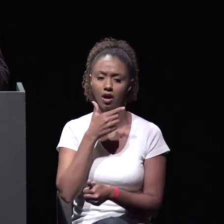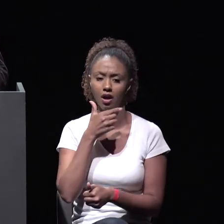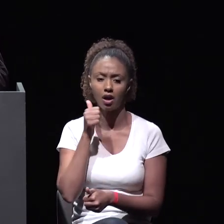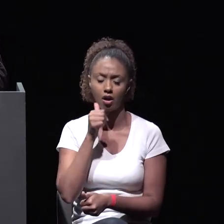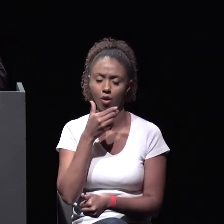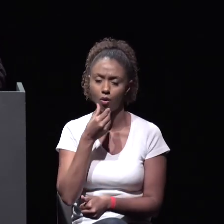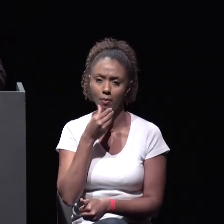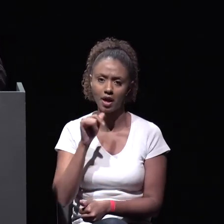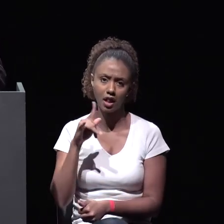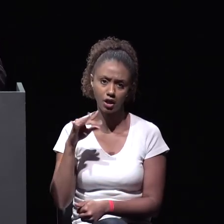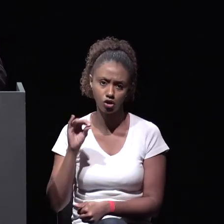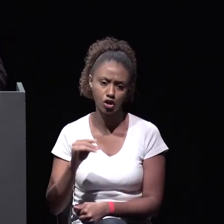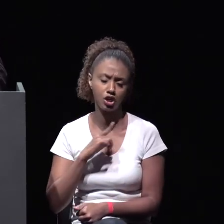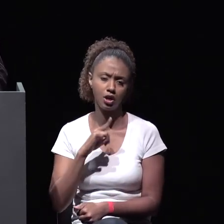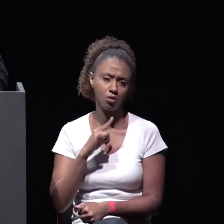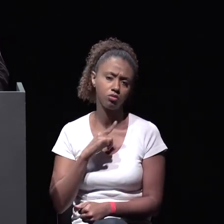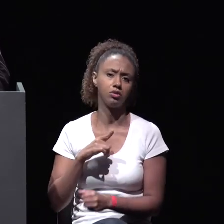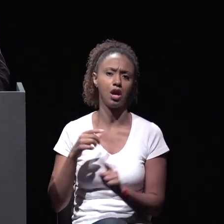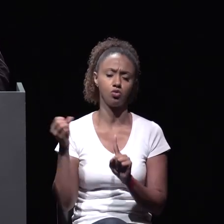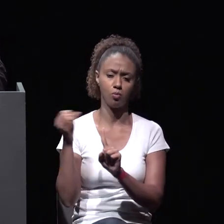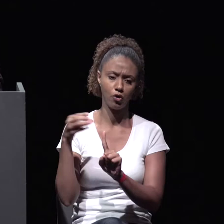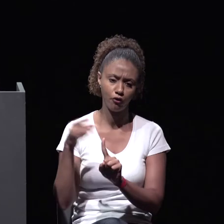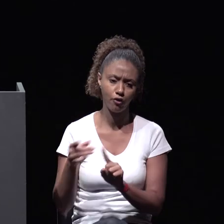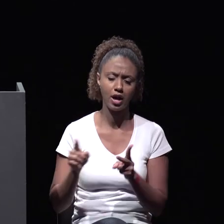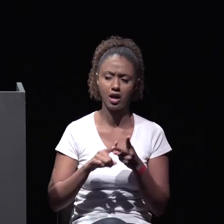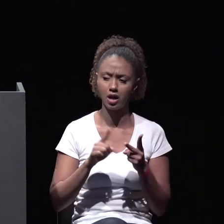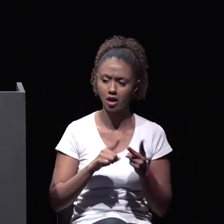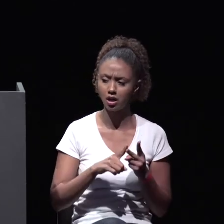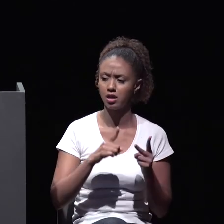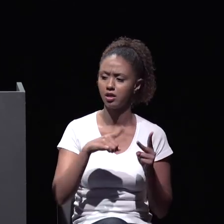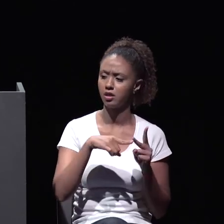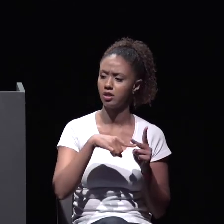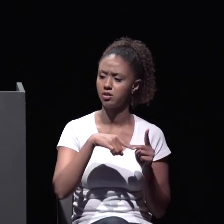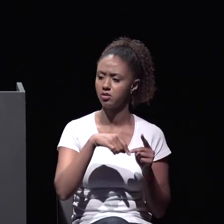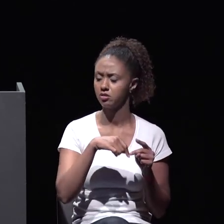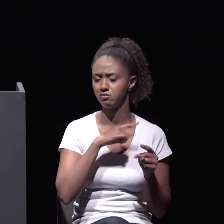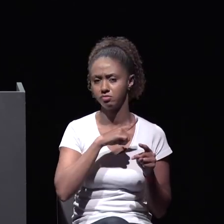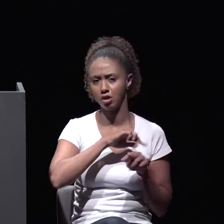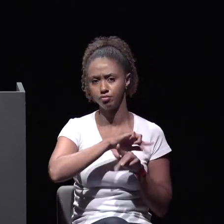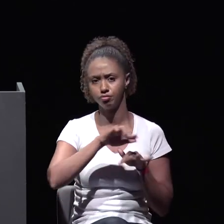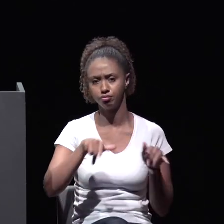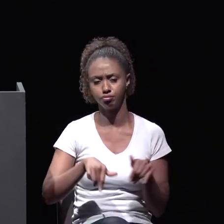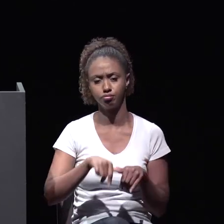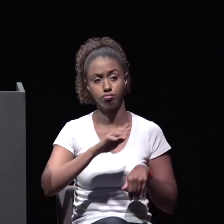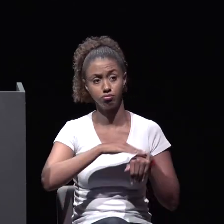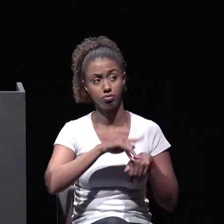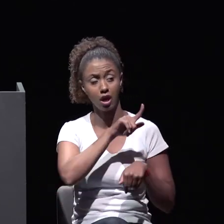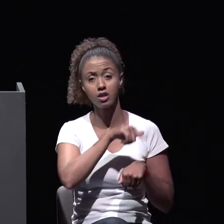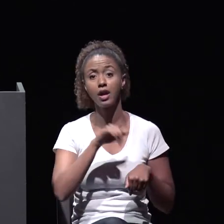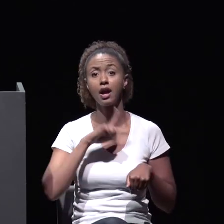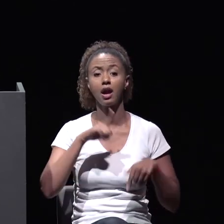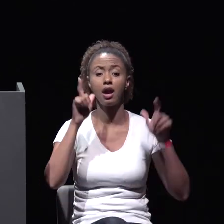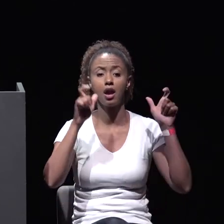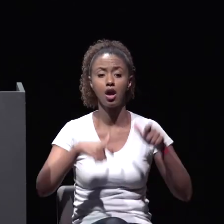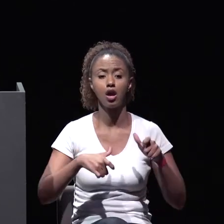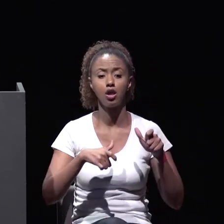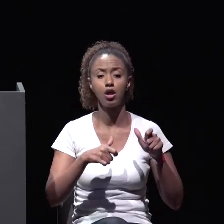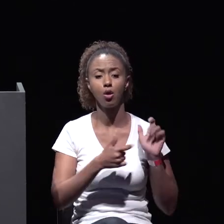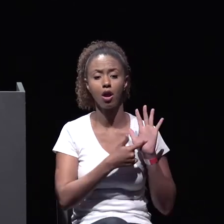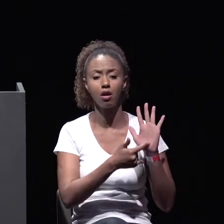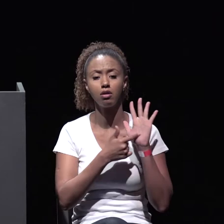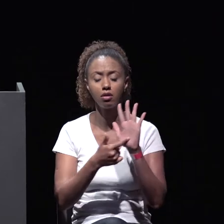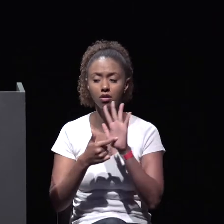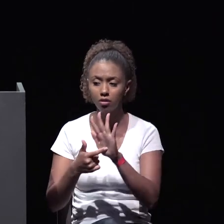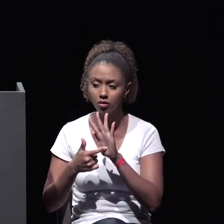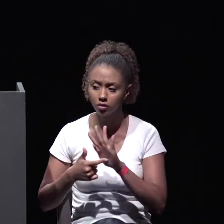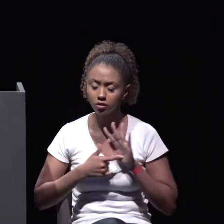portanto os frontões e os profetas e é isso de fato que a gente vê nessa execução nesta galeria dos gestores da escola antiga